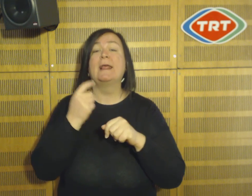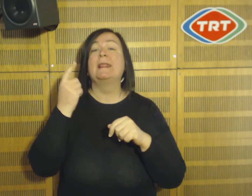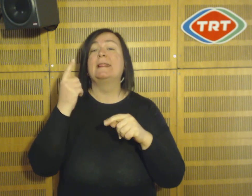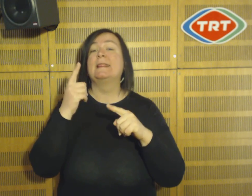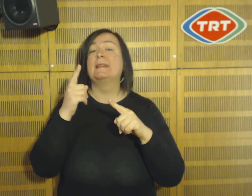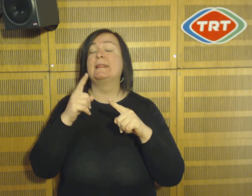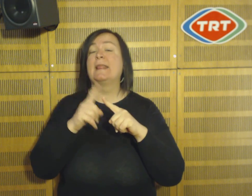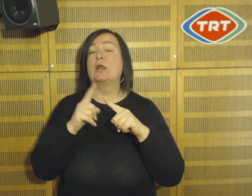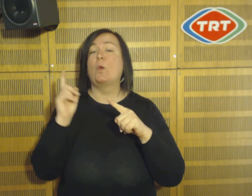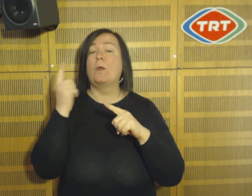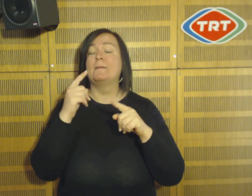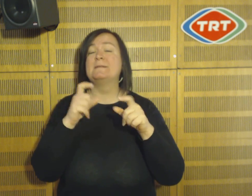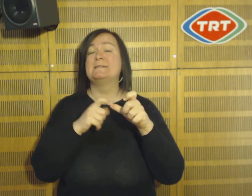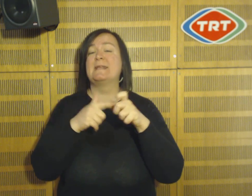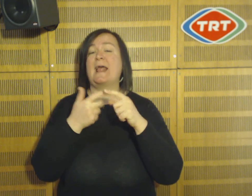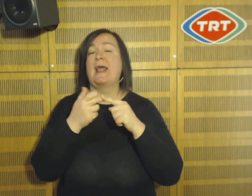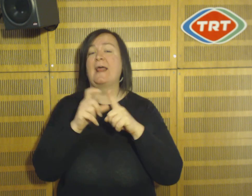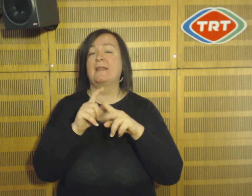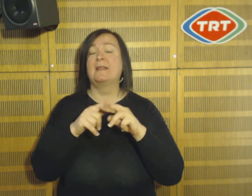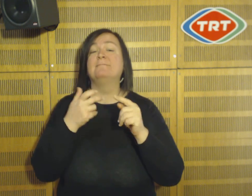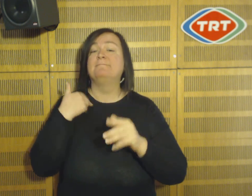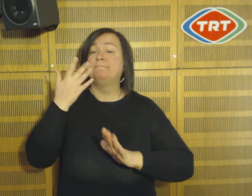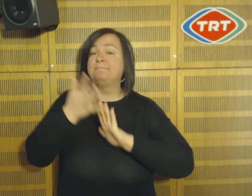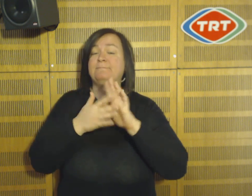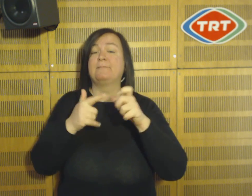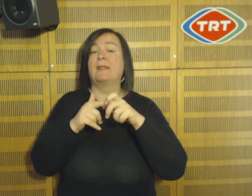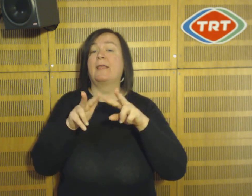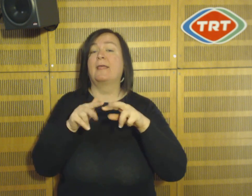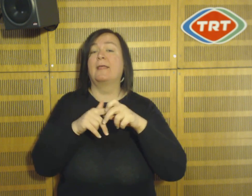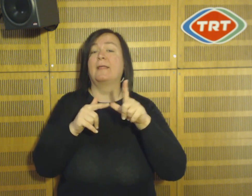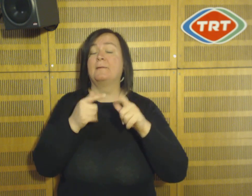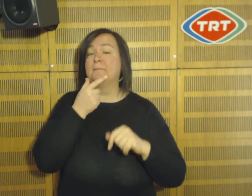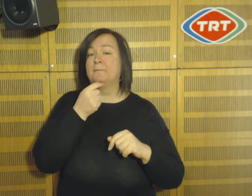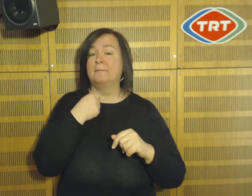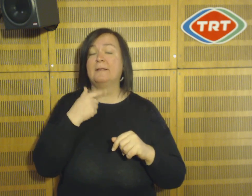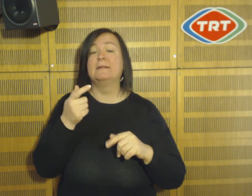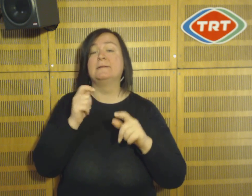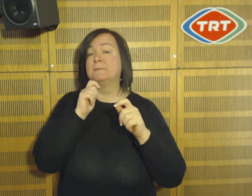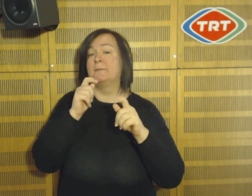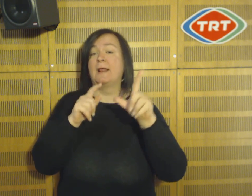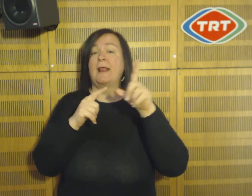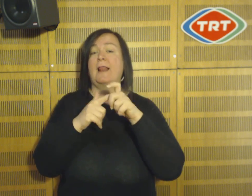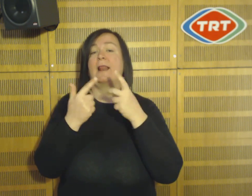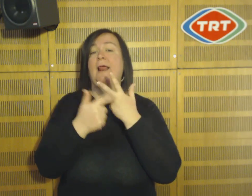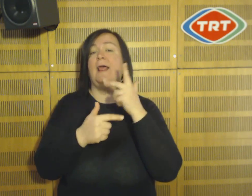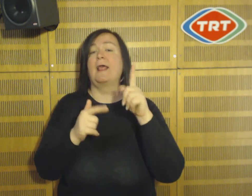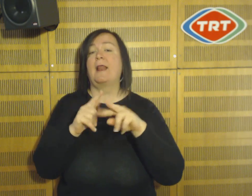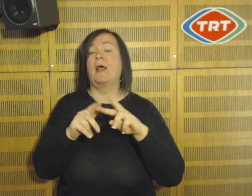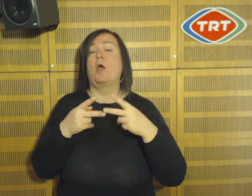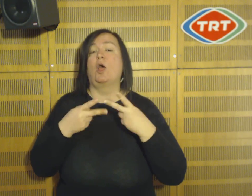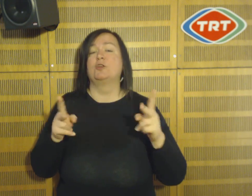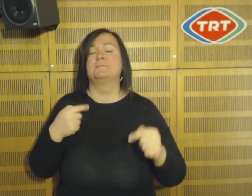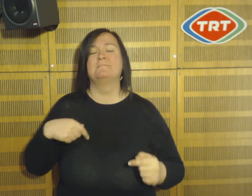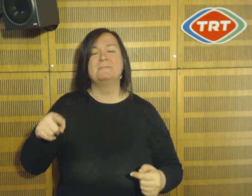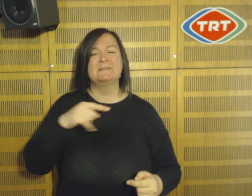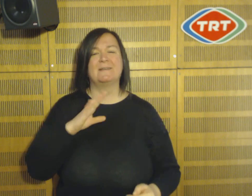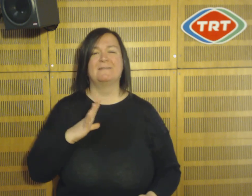Serdar Özeren işaret dili tercümanı Emel Aksoy Veer Leyla Özgür biz de varız